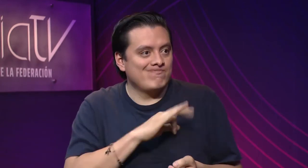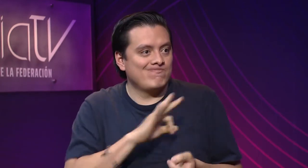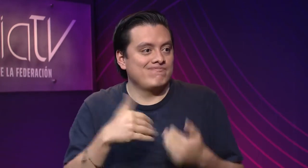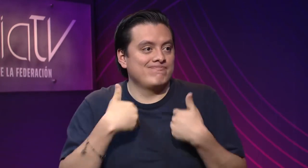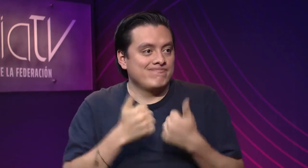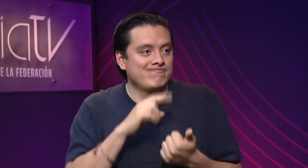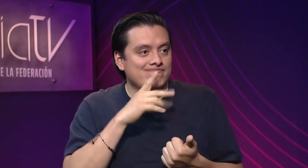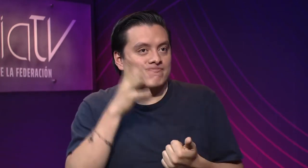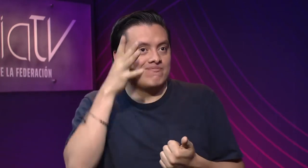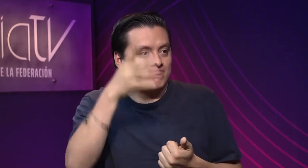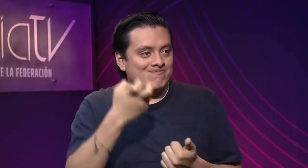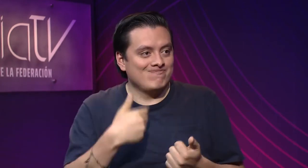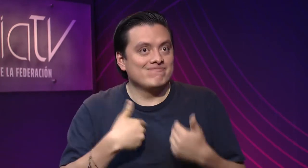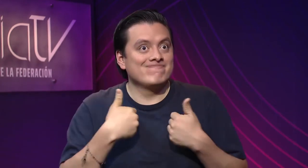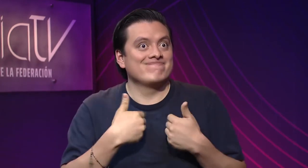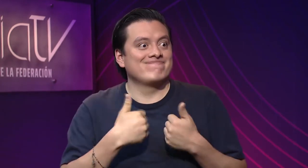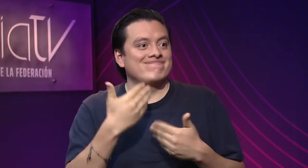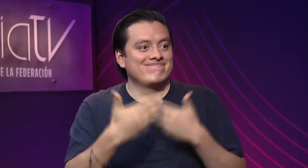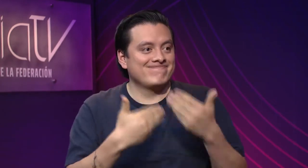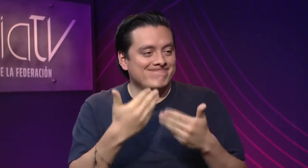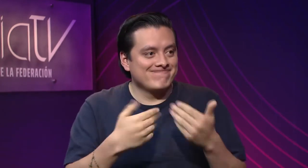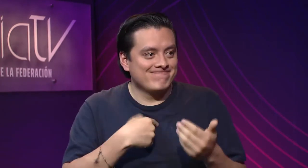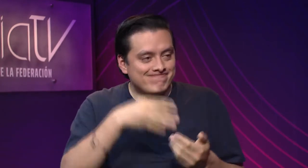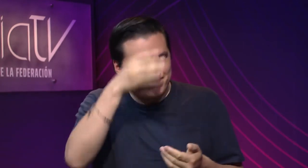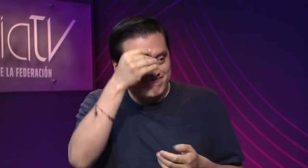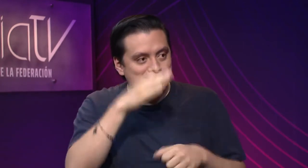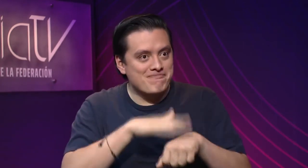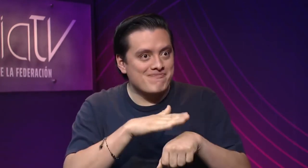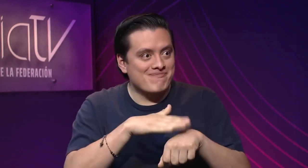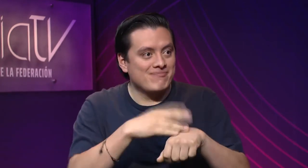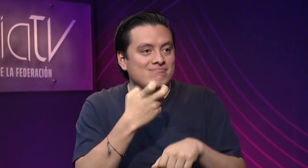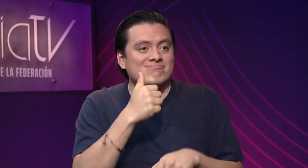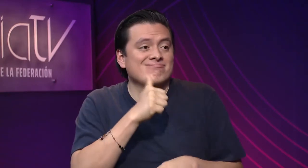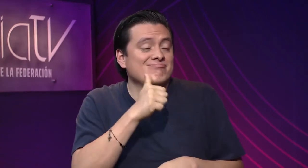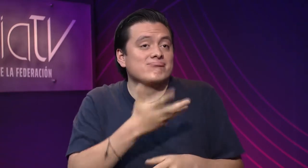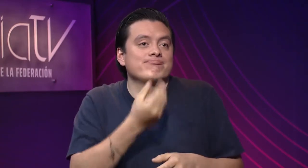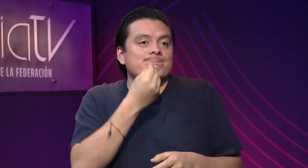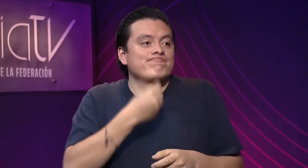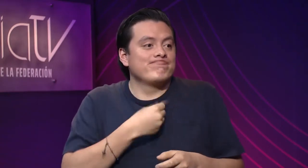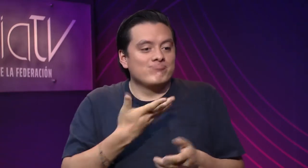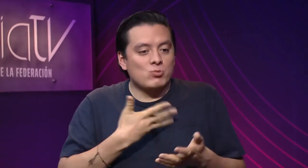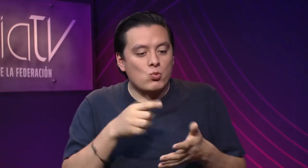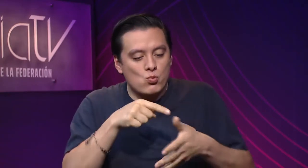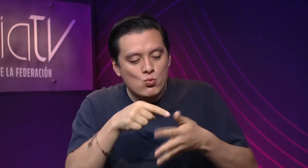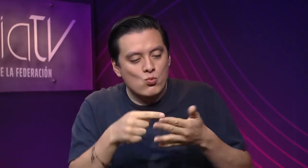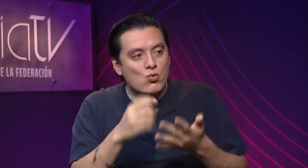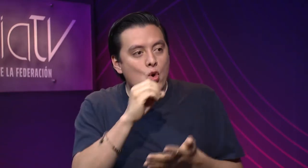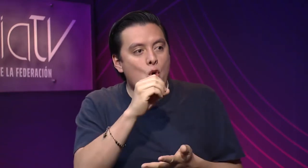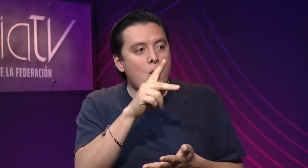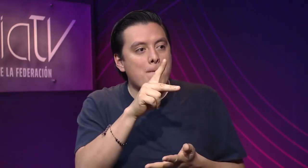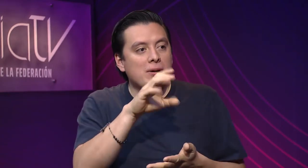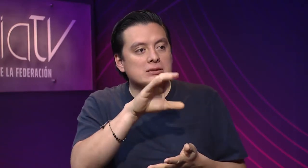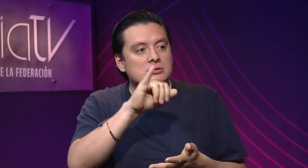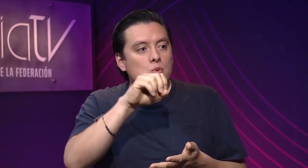llegas a una escuela en la que tienes que poner mucha atención, estar copiando o apoyando a tus compañeros. Y yo siempre quise salir adelante, siempre